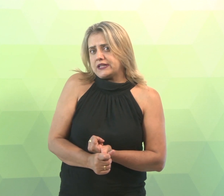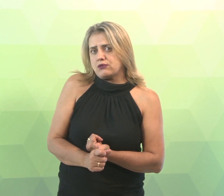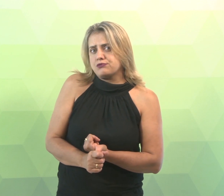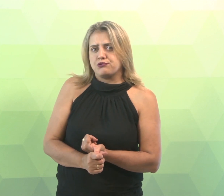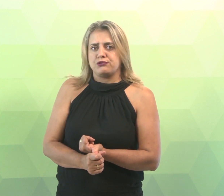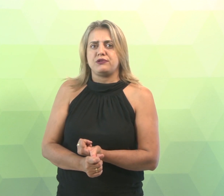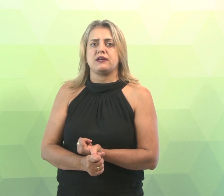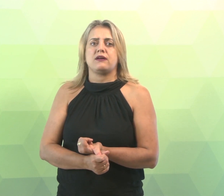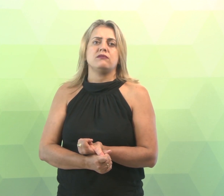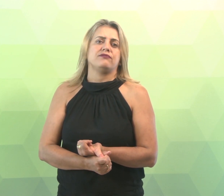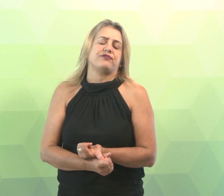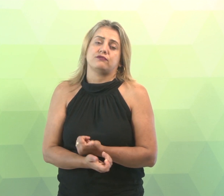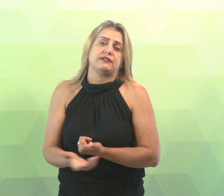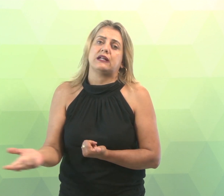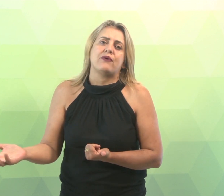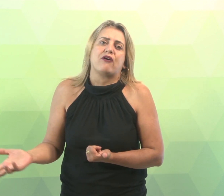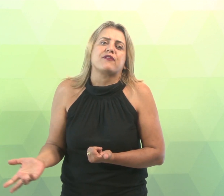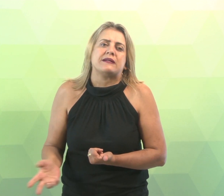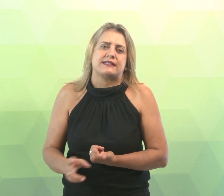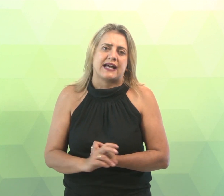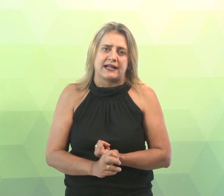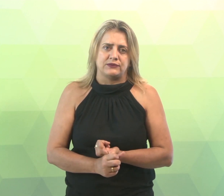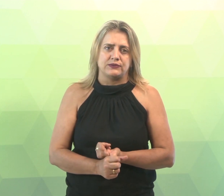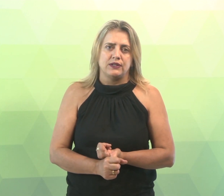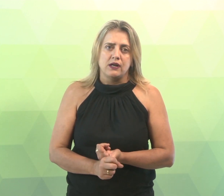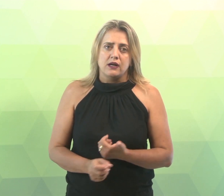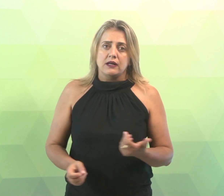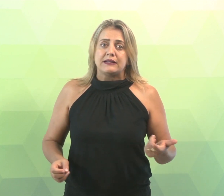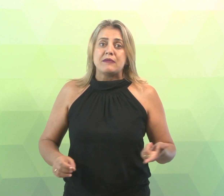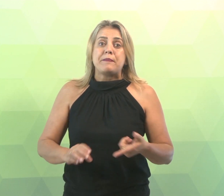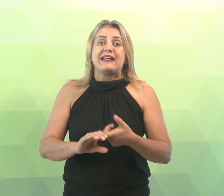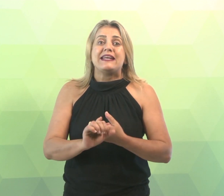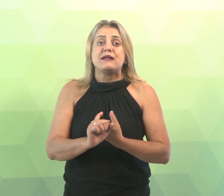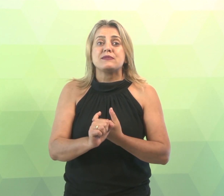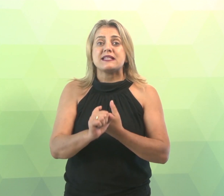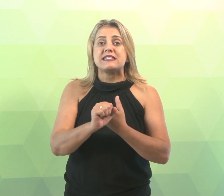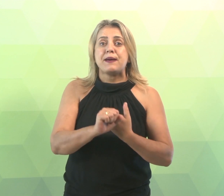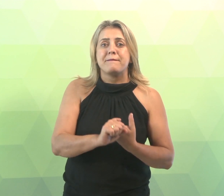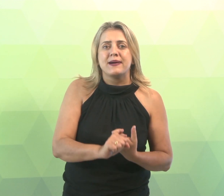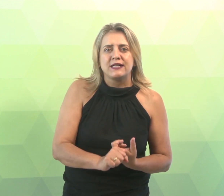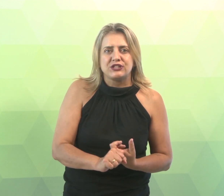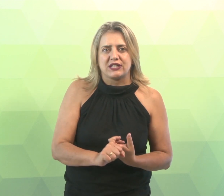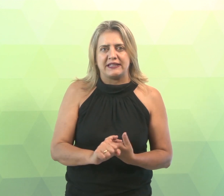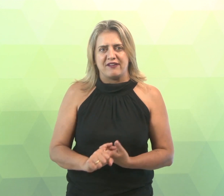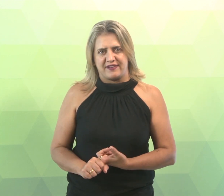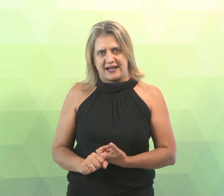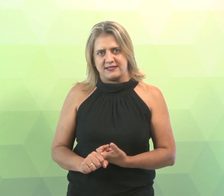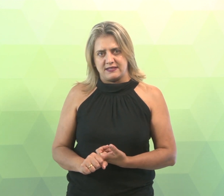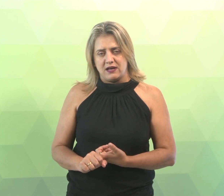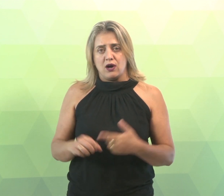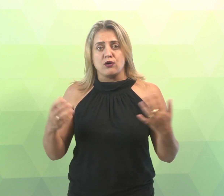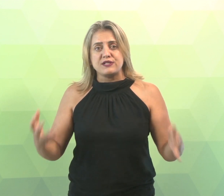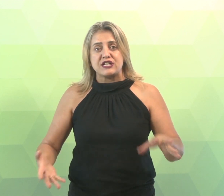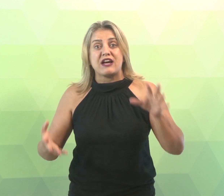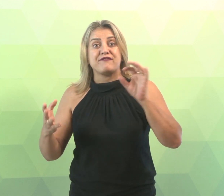algum surdo que não é alfabetizado. Também perderemos a semântica da frase, ou seja, a